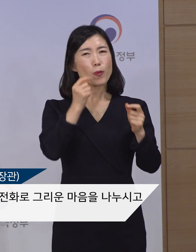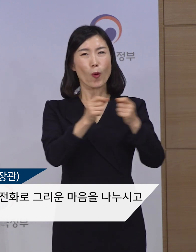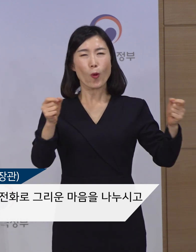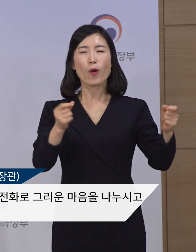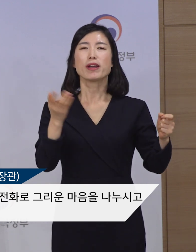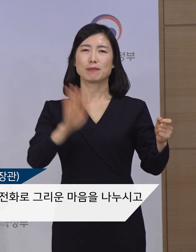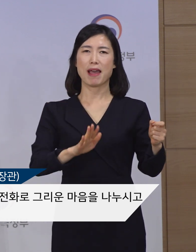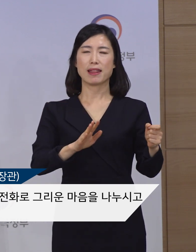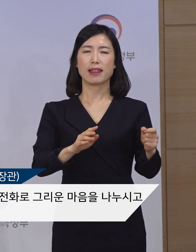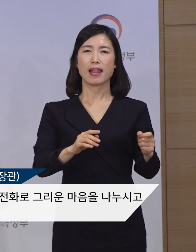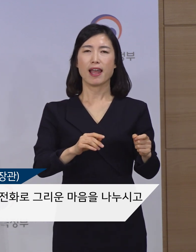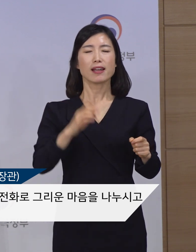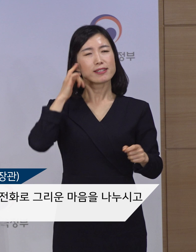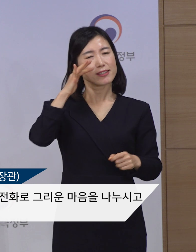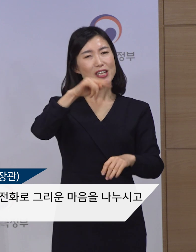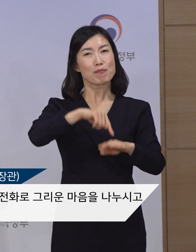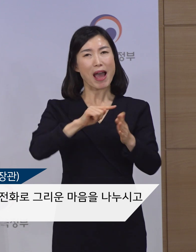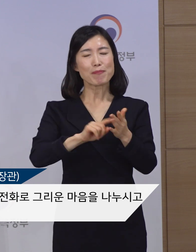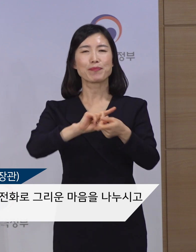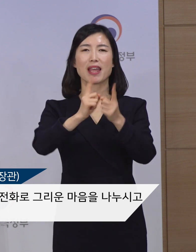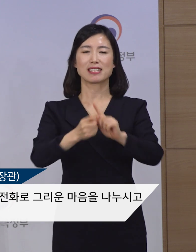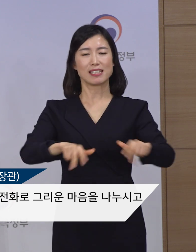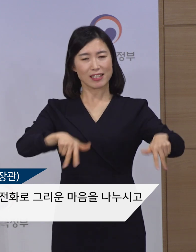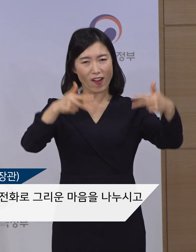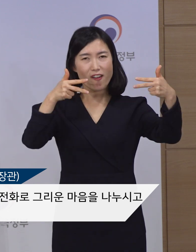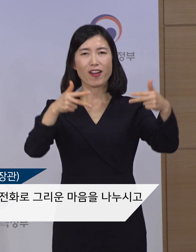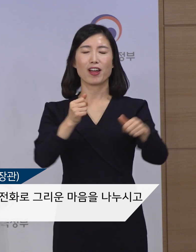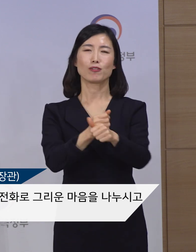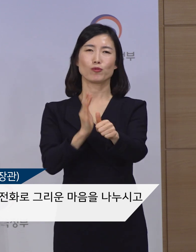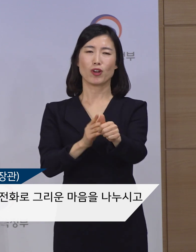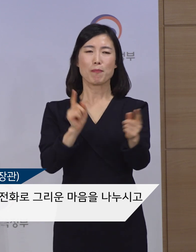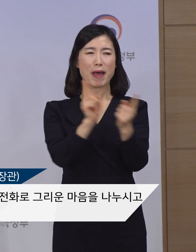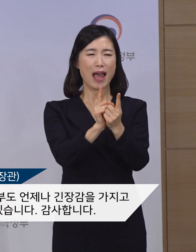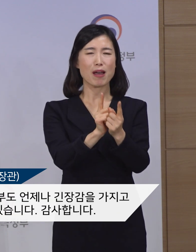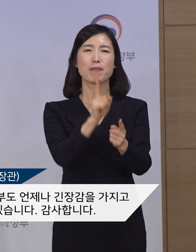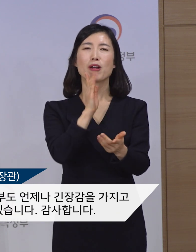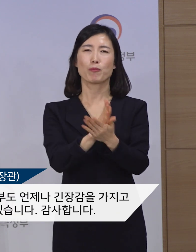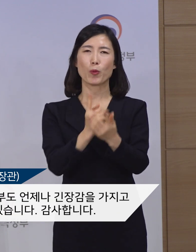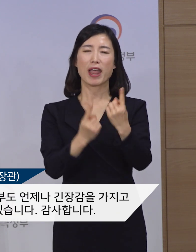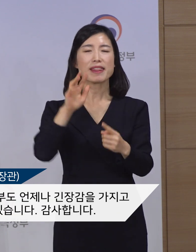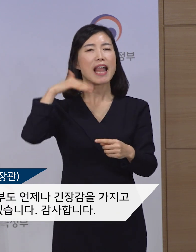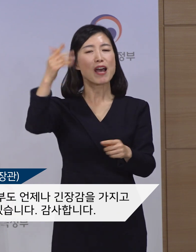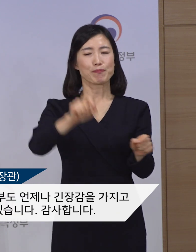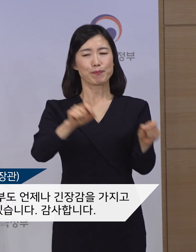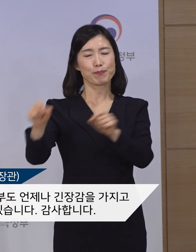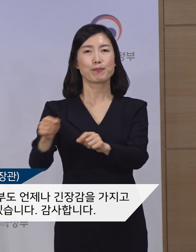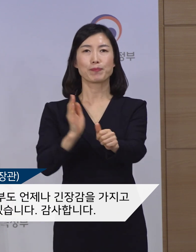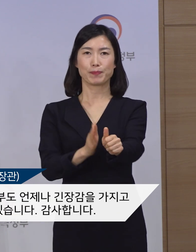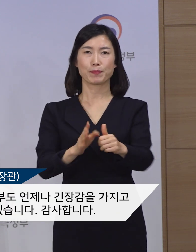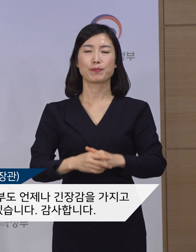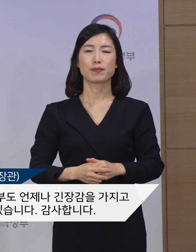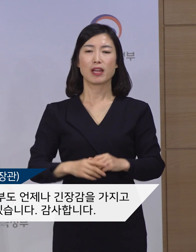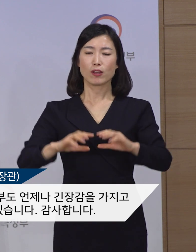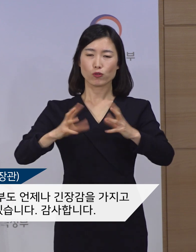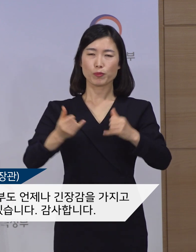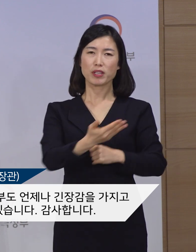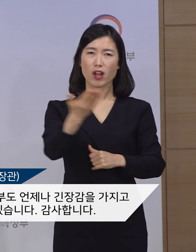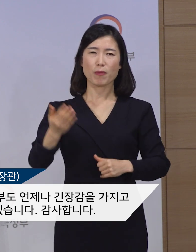전화로 그리운 마음을 나누시고 만남은 잠시 미뤄주시기를 부탁드립니다. 국민 여러분들의 힘든